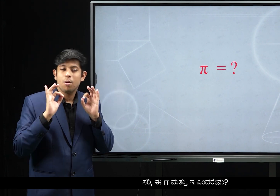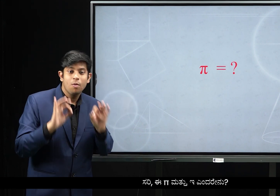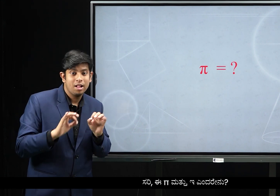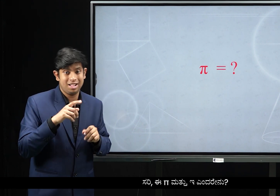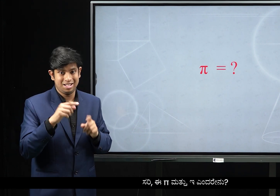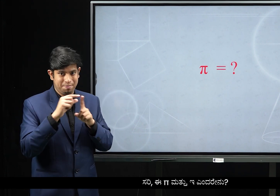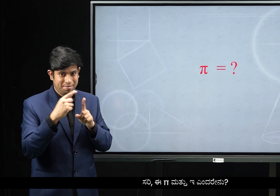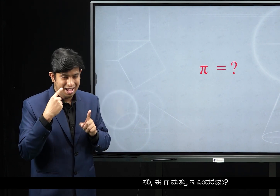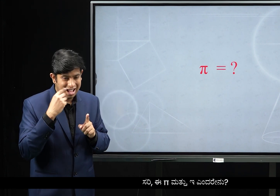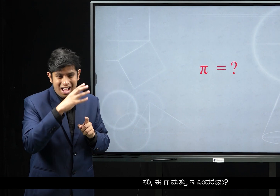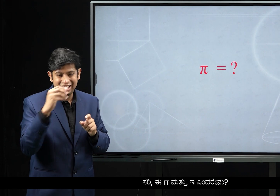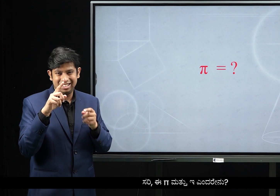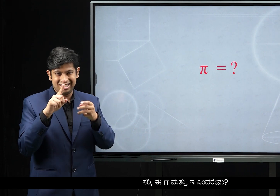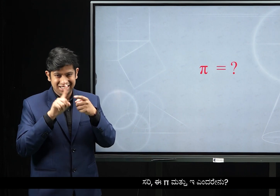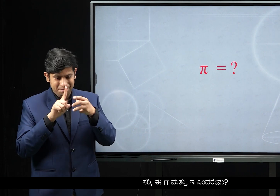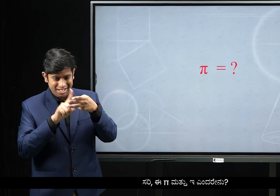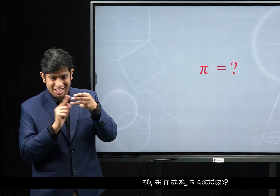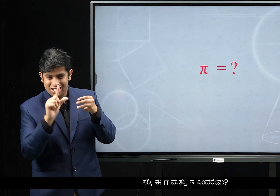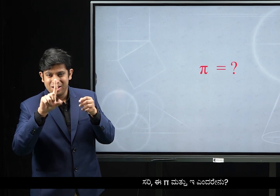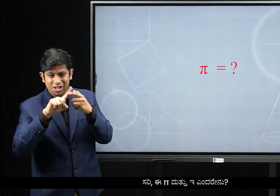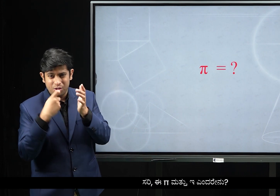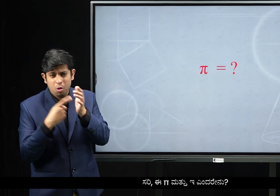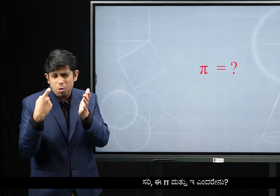ಸರಿ, ಈ ಪೈ ಮತ್ತು ಇ ಎಂದರೇನು?